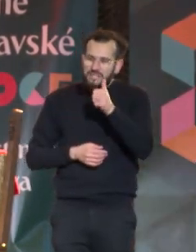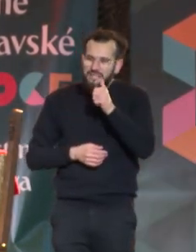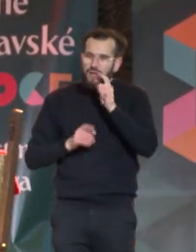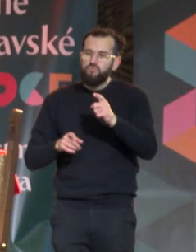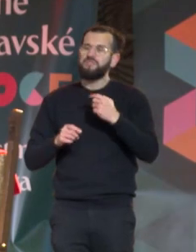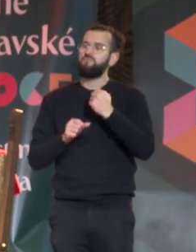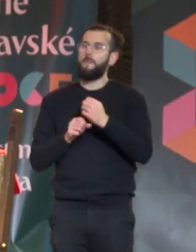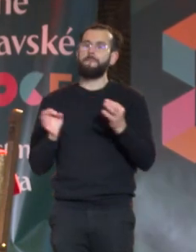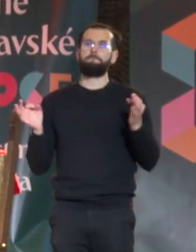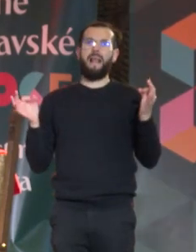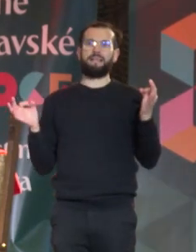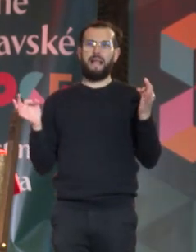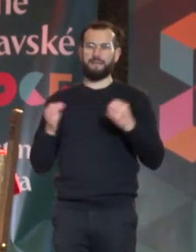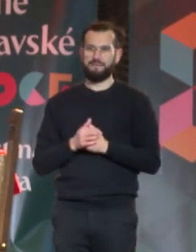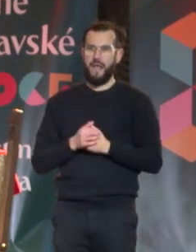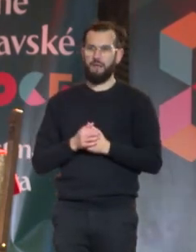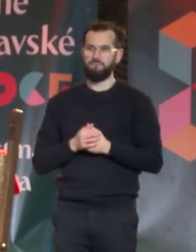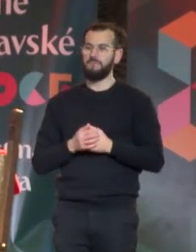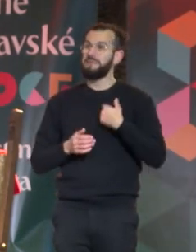povinne meditovať a